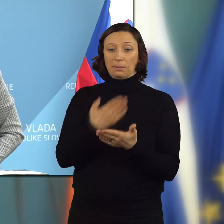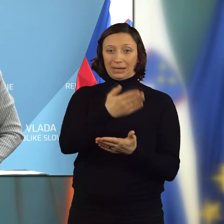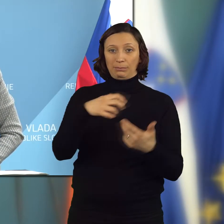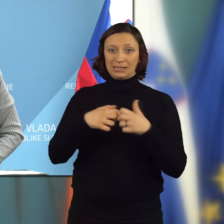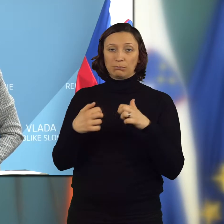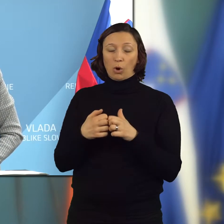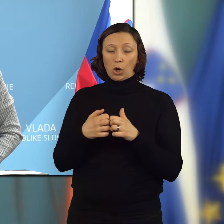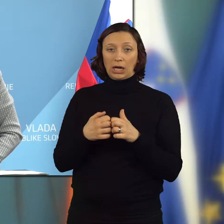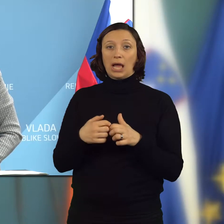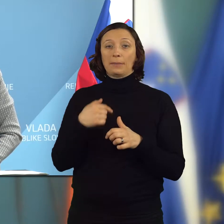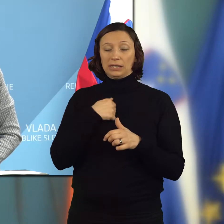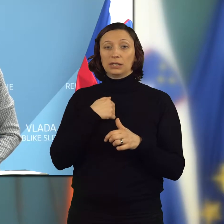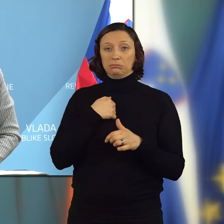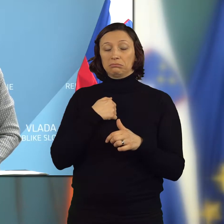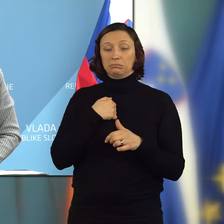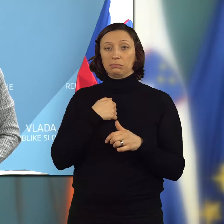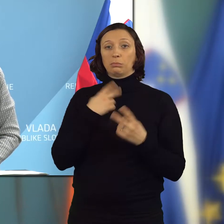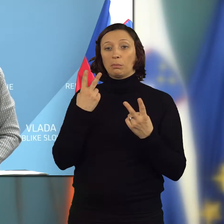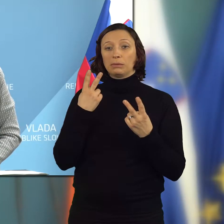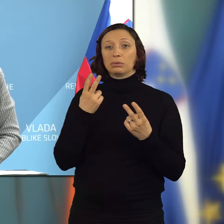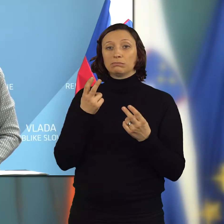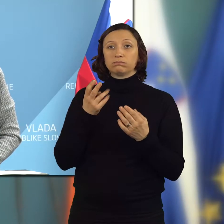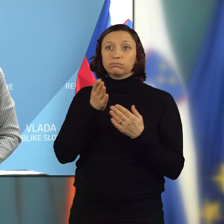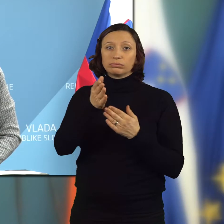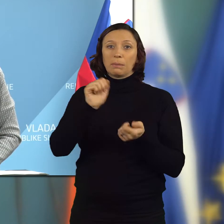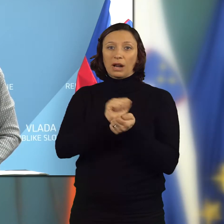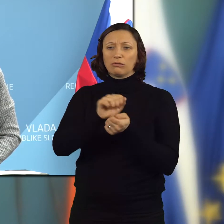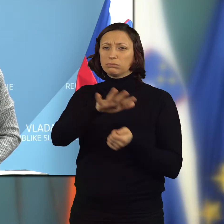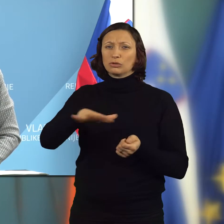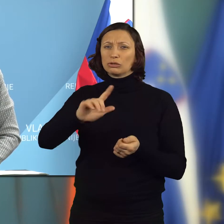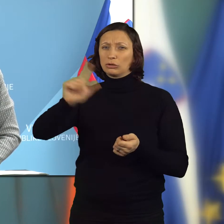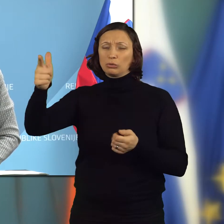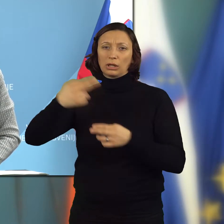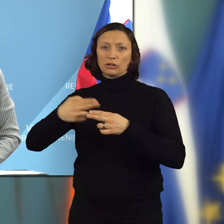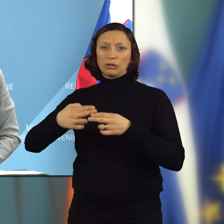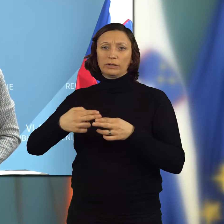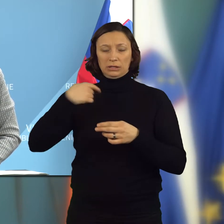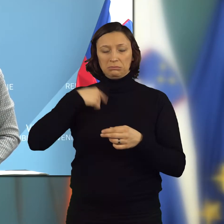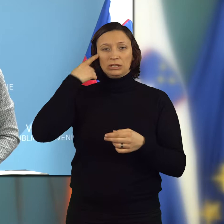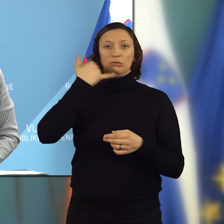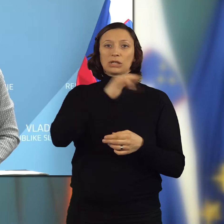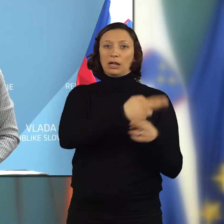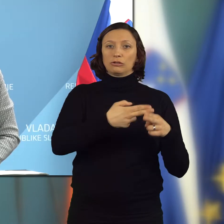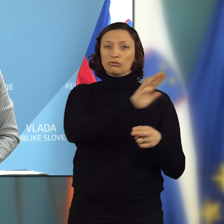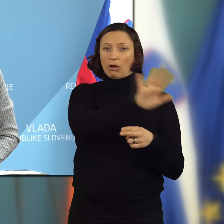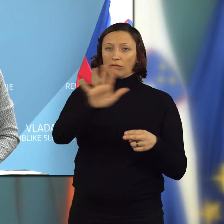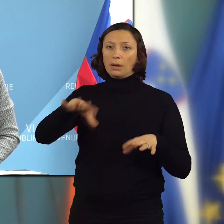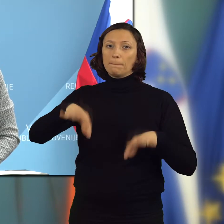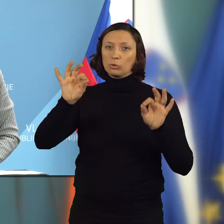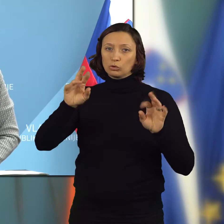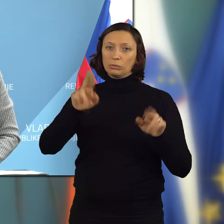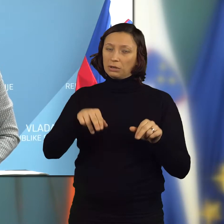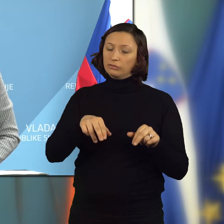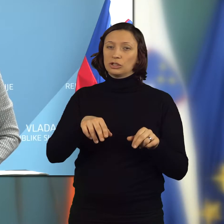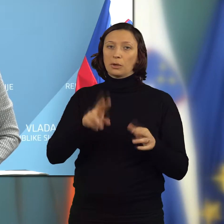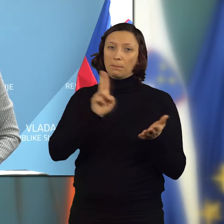preiskave predmet spora, ampak bo pomenilo pomemben precedens, sama pa mislim, da ima vsaka država vsako pravico, da